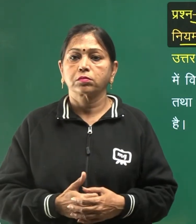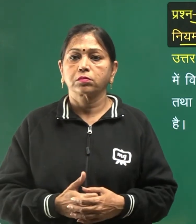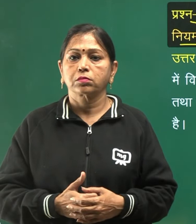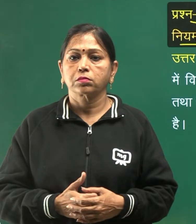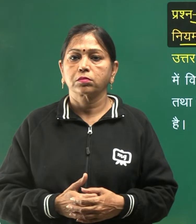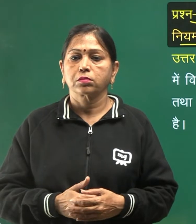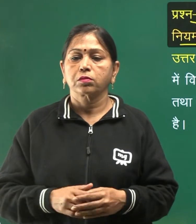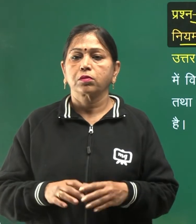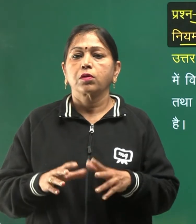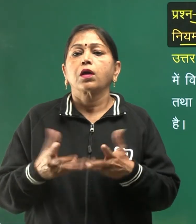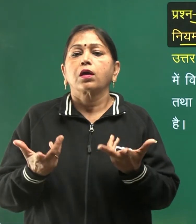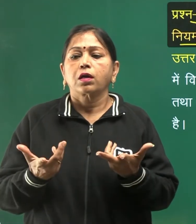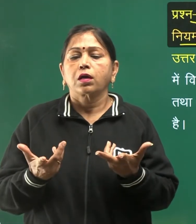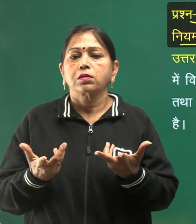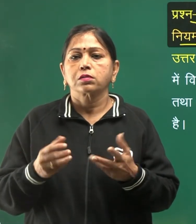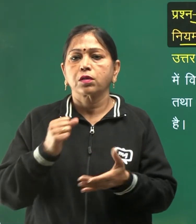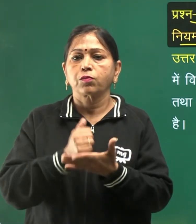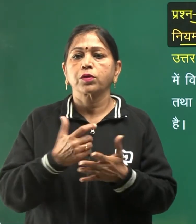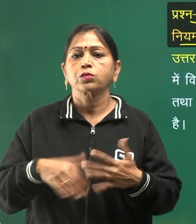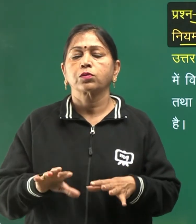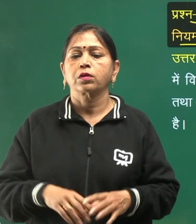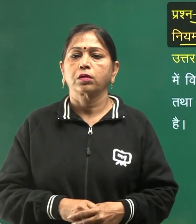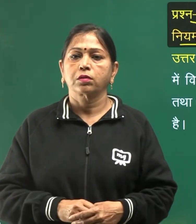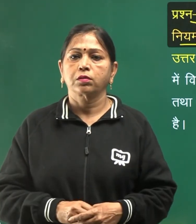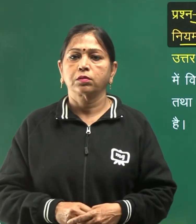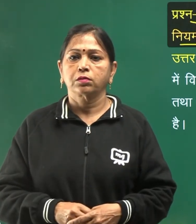किस प्रकार होता है?